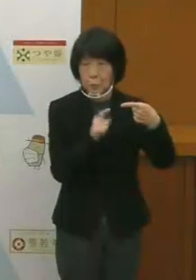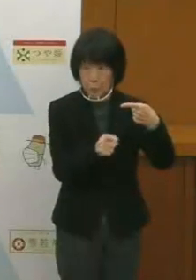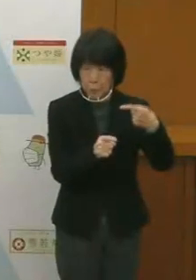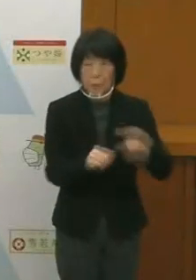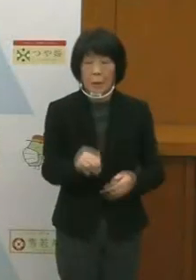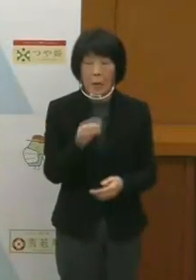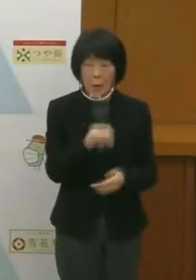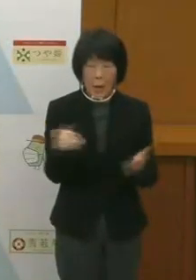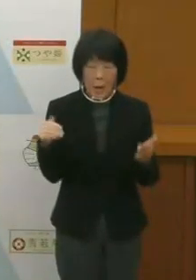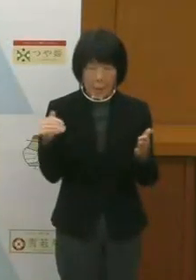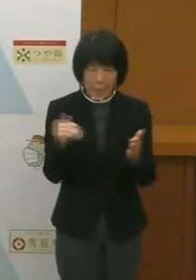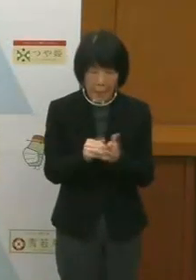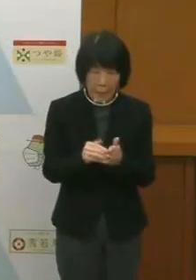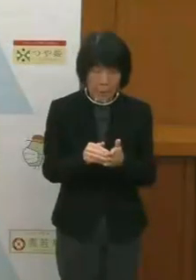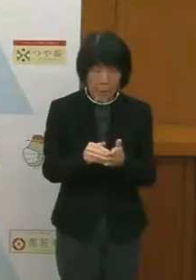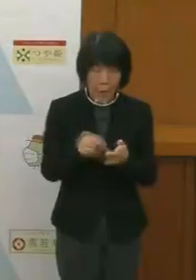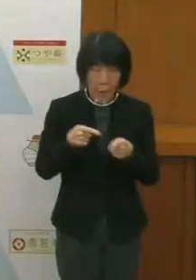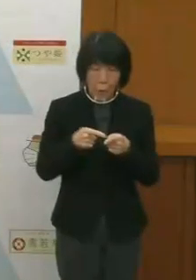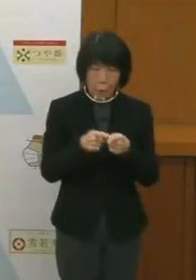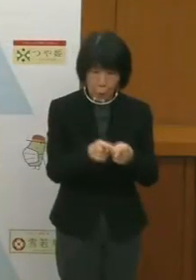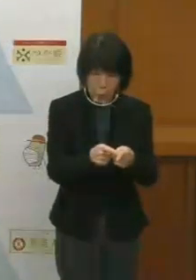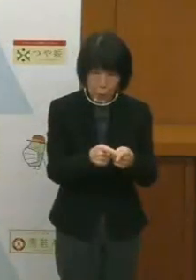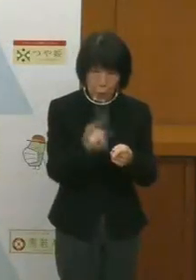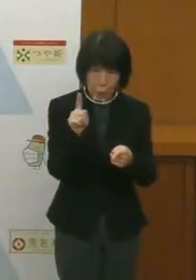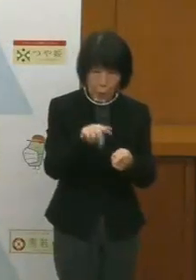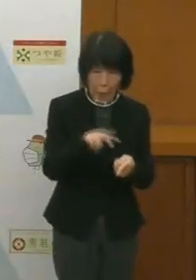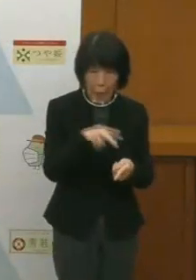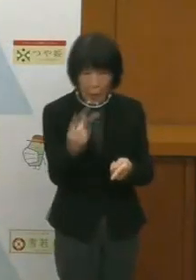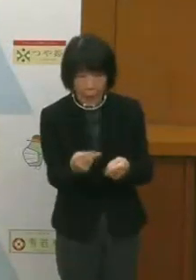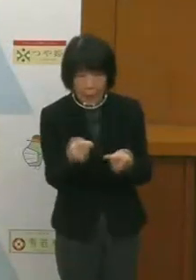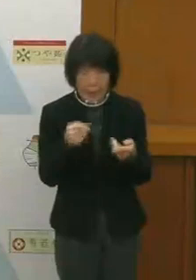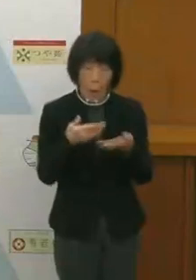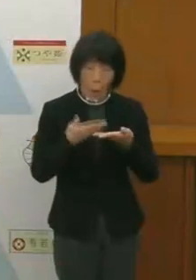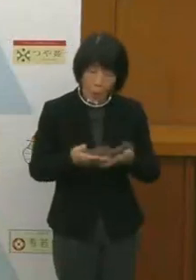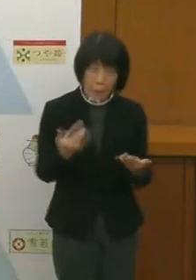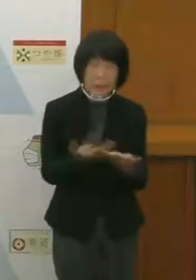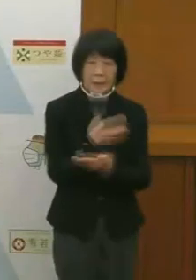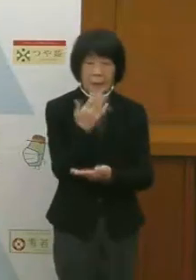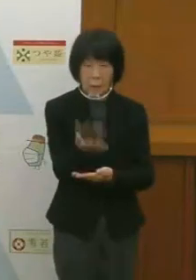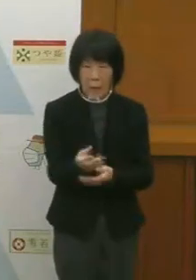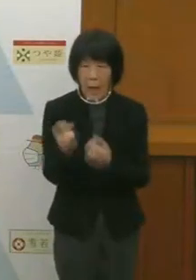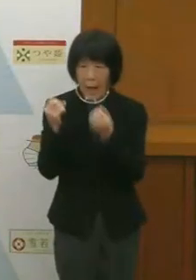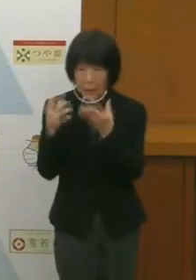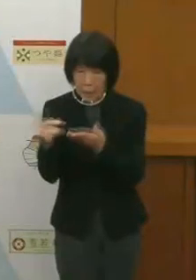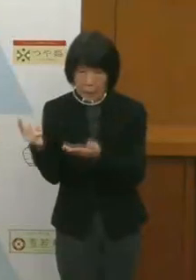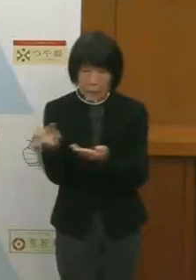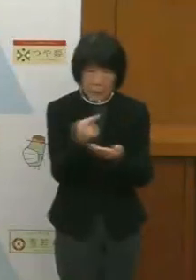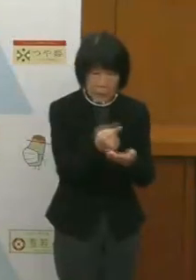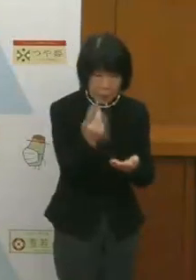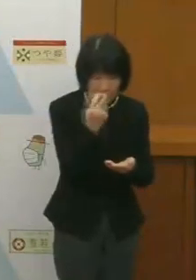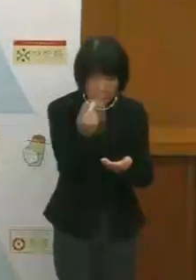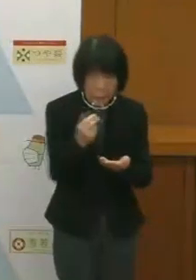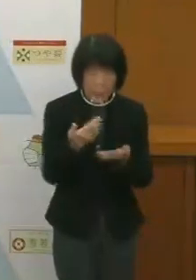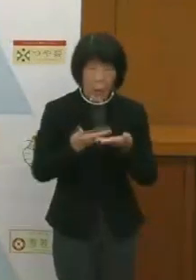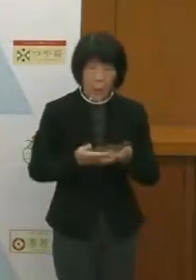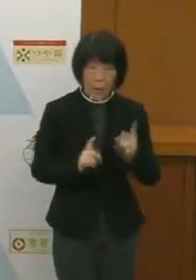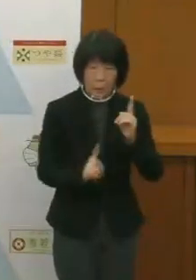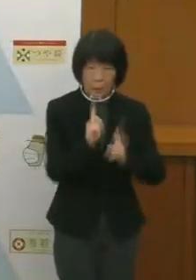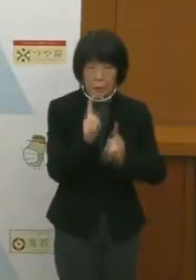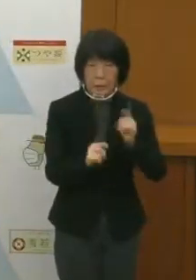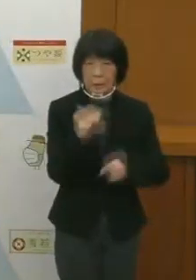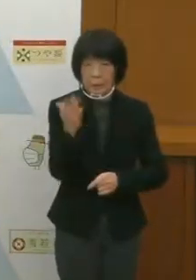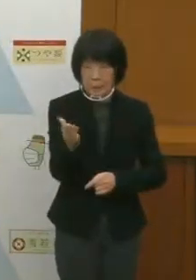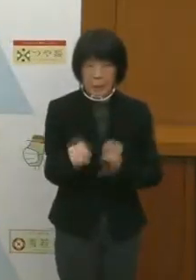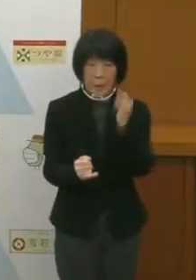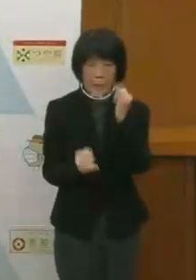これまで入院されている方が重症化したということなのか本日新たに重症の方が確認されたということなのか、はい、どちらでしょうか。